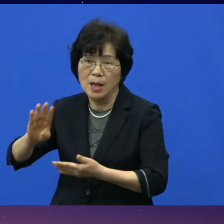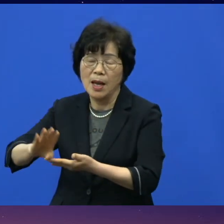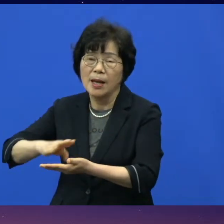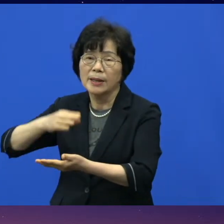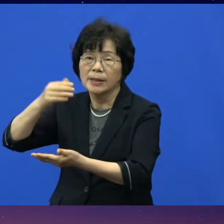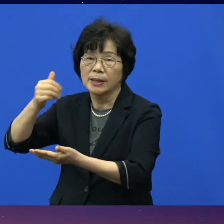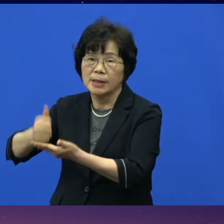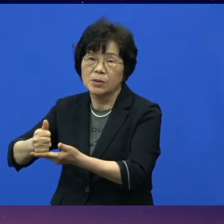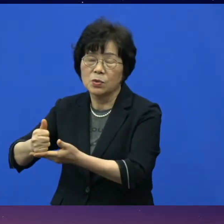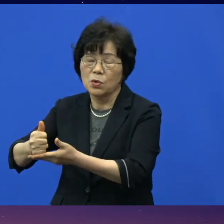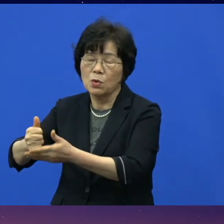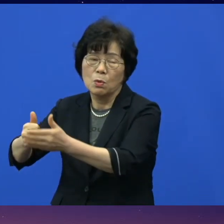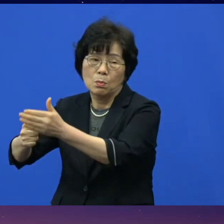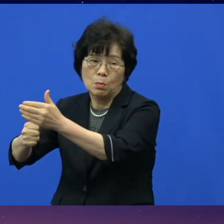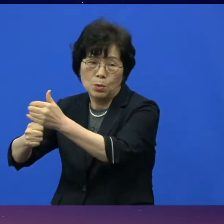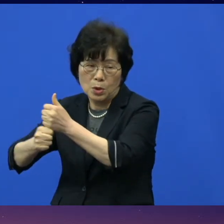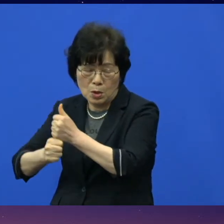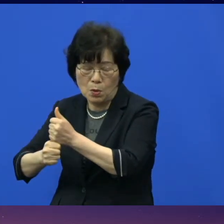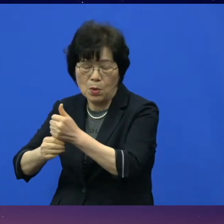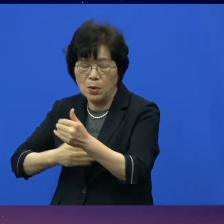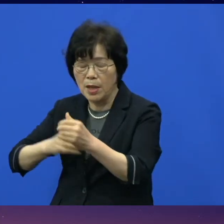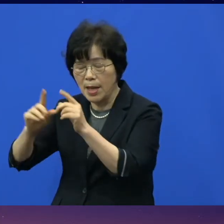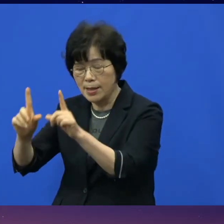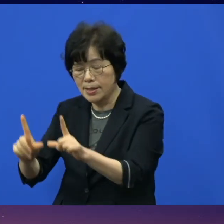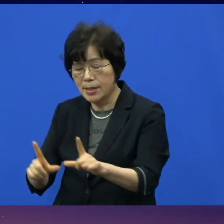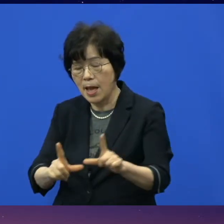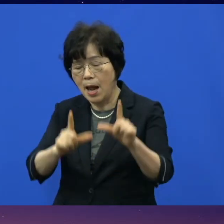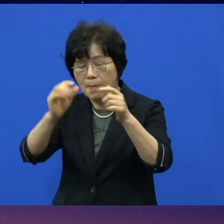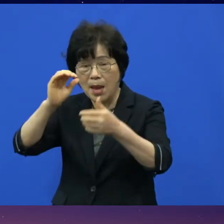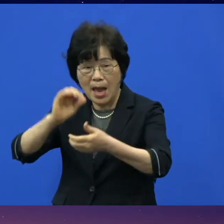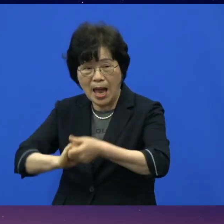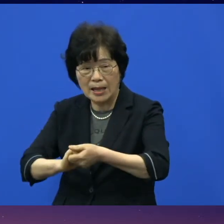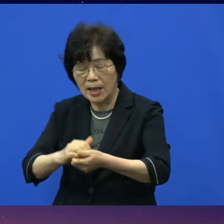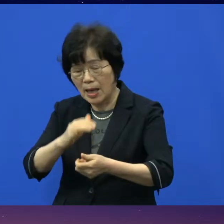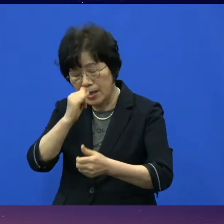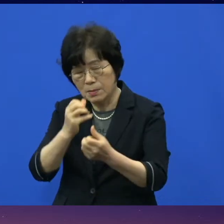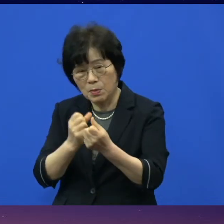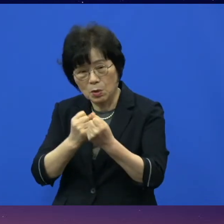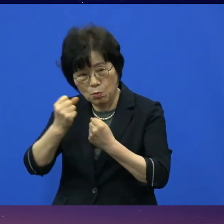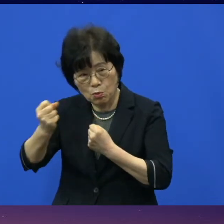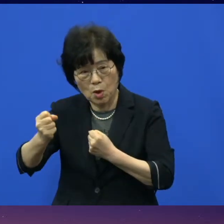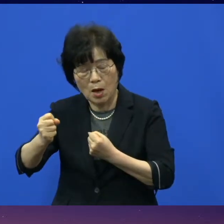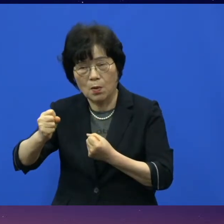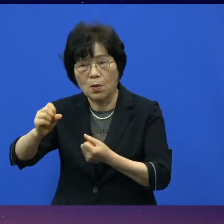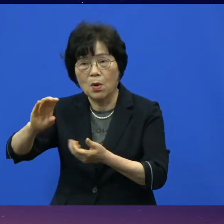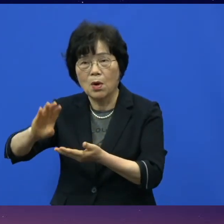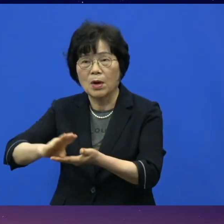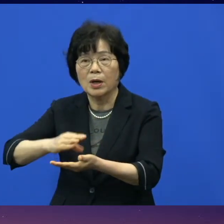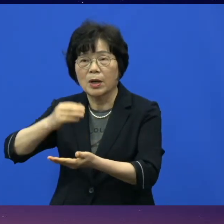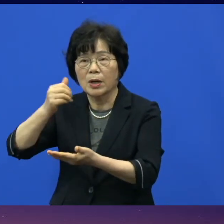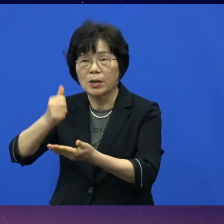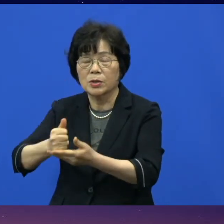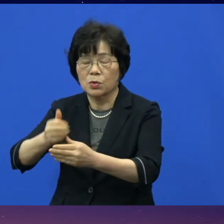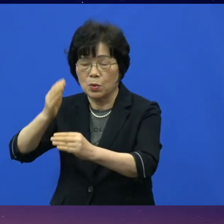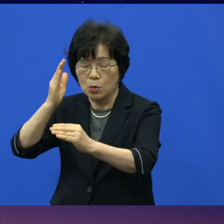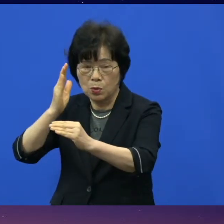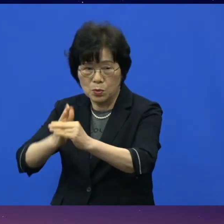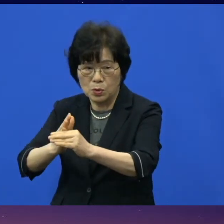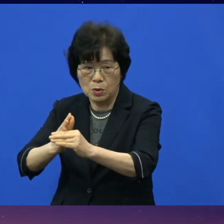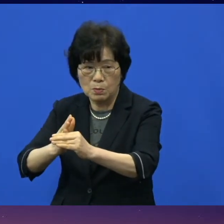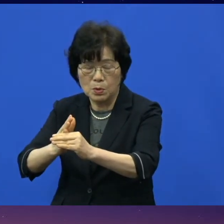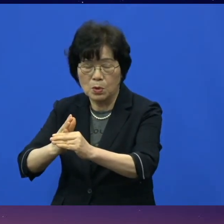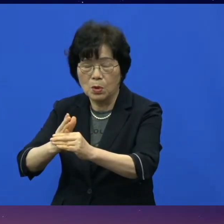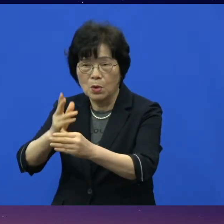그리스도를 붙들고 내 삶의 한계도 불구하고 보배 대신 그리스도를 중심으로 그분을